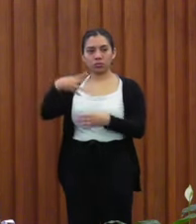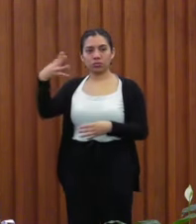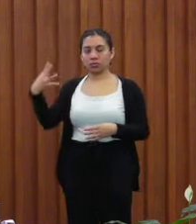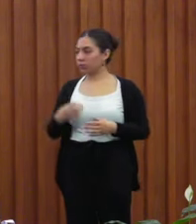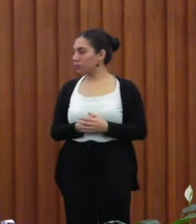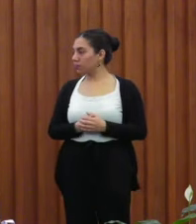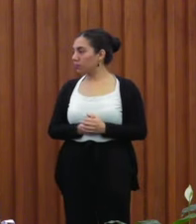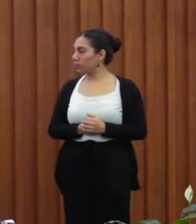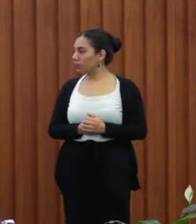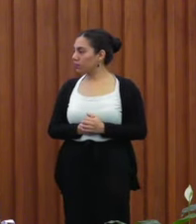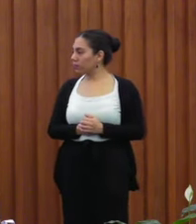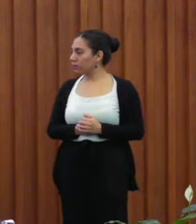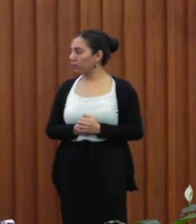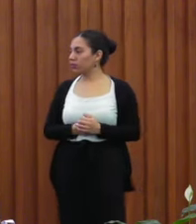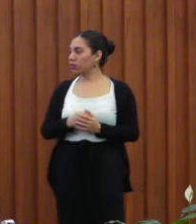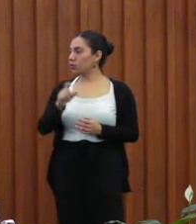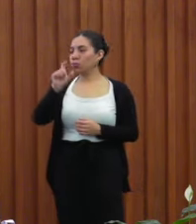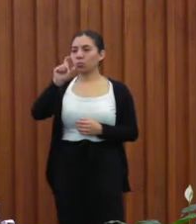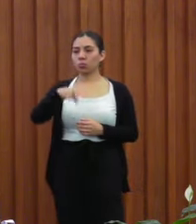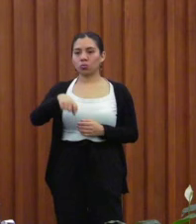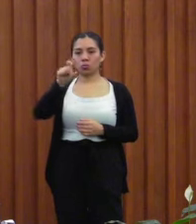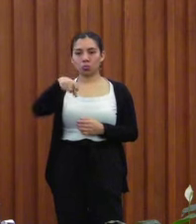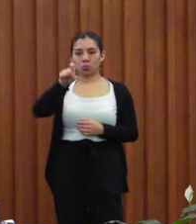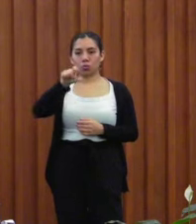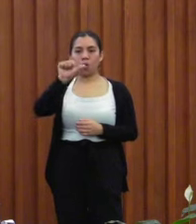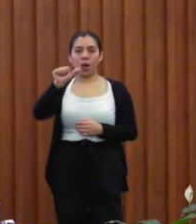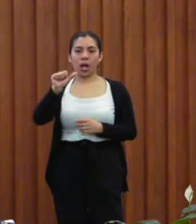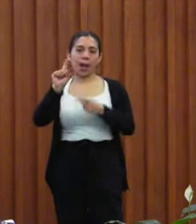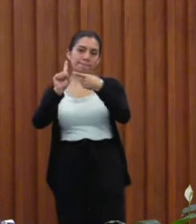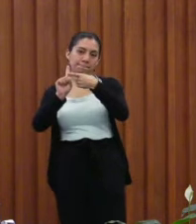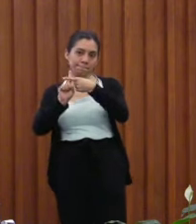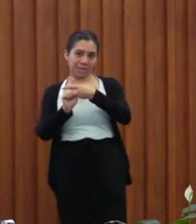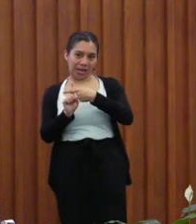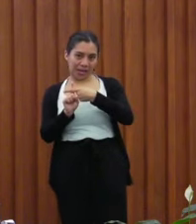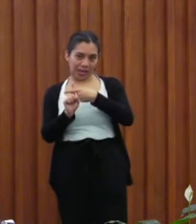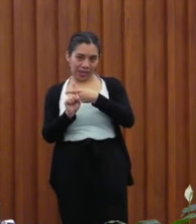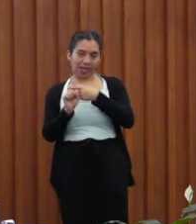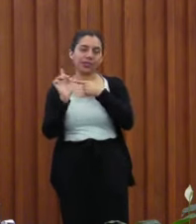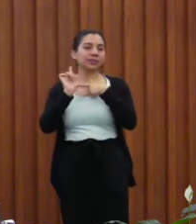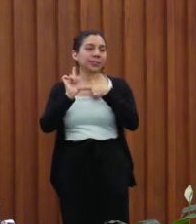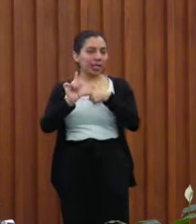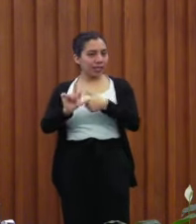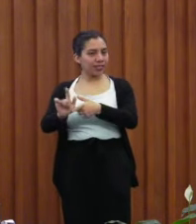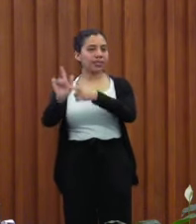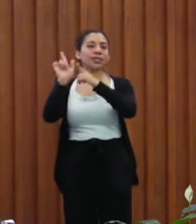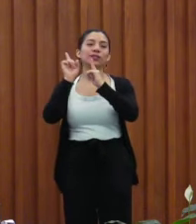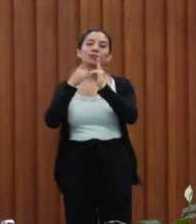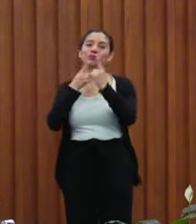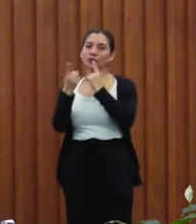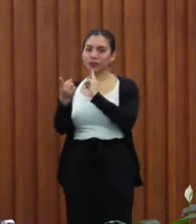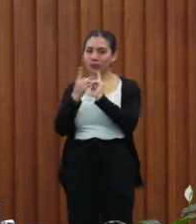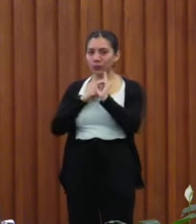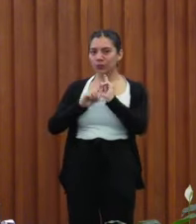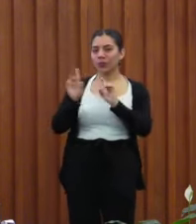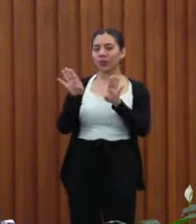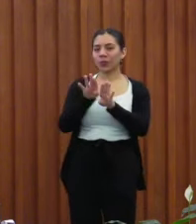Aquí, QA+, luego lo discutimos, eso es importante, tenemos que seguir discutiendo, ¿no?